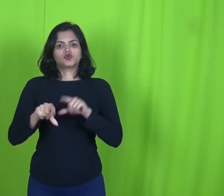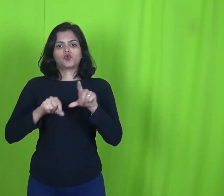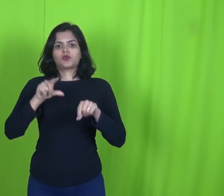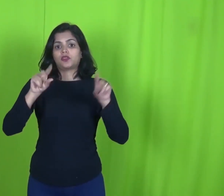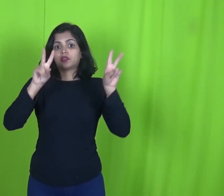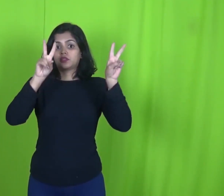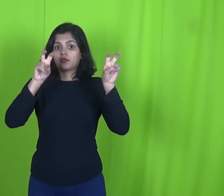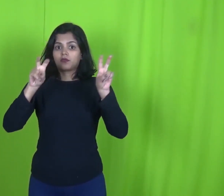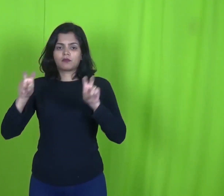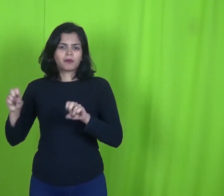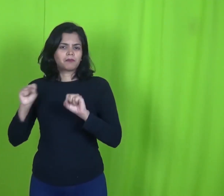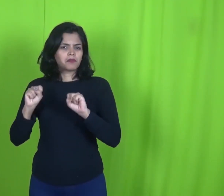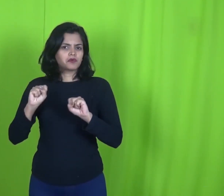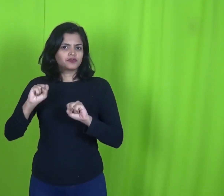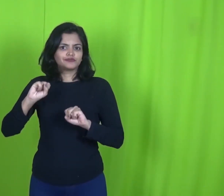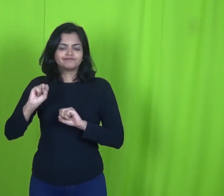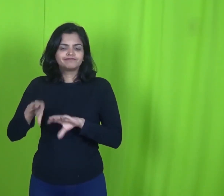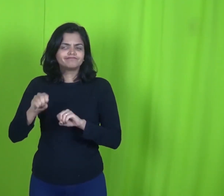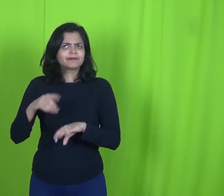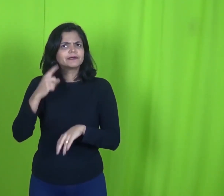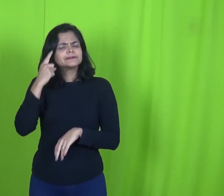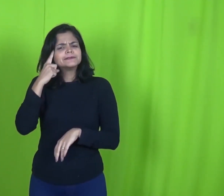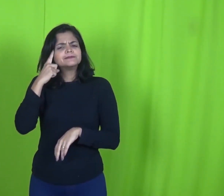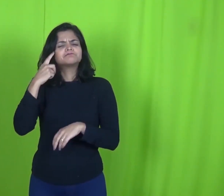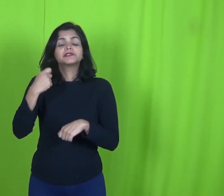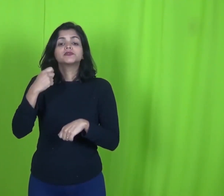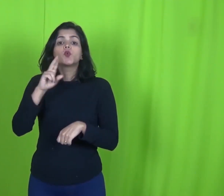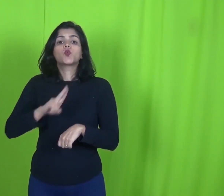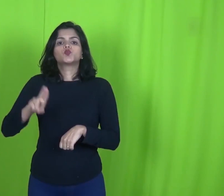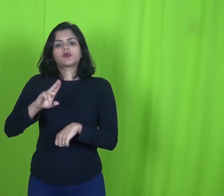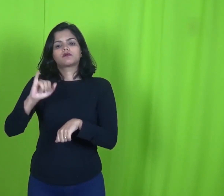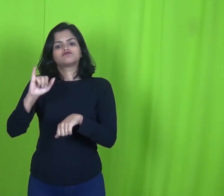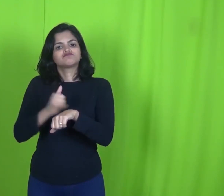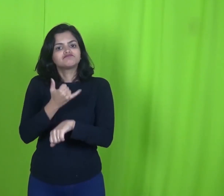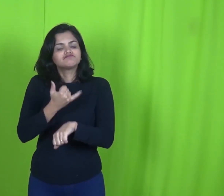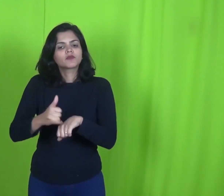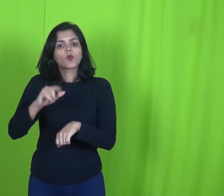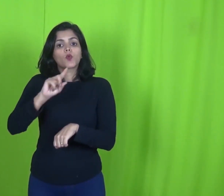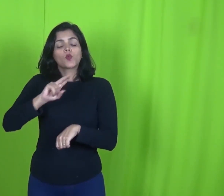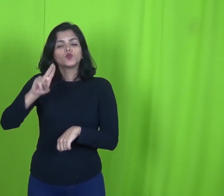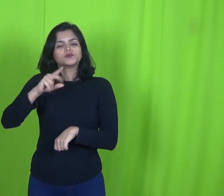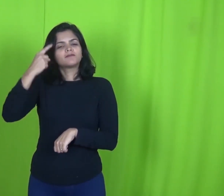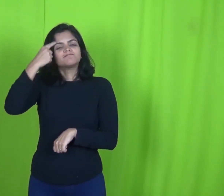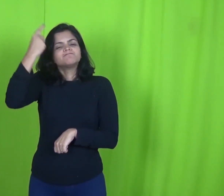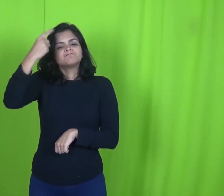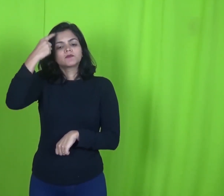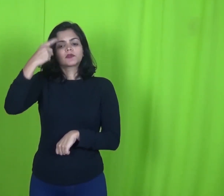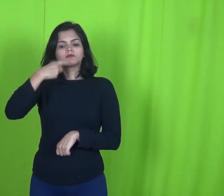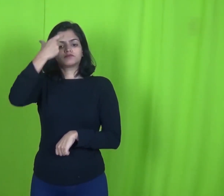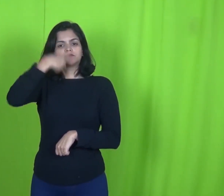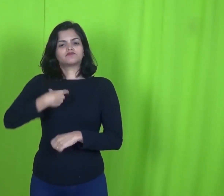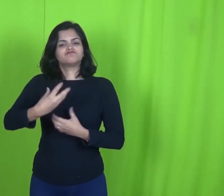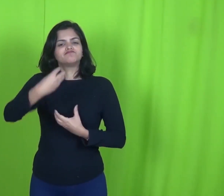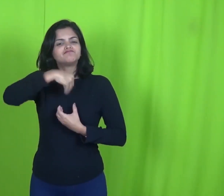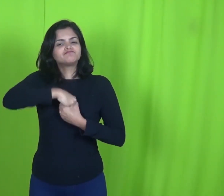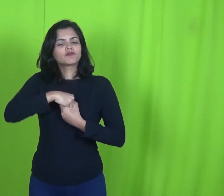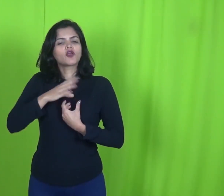Então, temos já várias teorias já evidenciadas, vocês podem escolher uma e aproveitar para o processo de ensino.